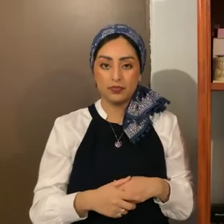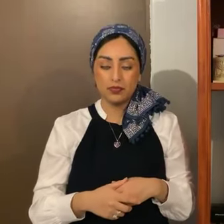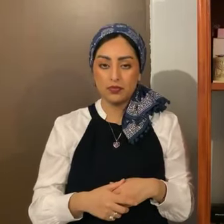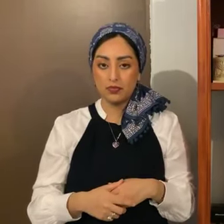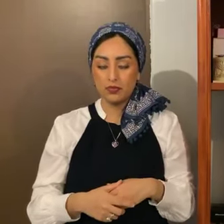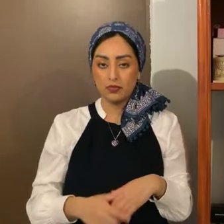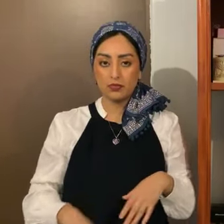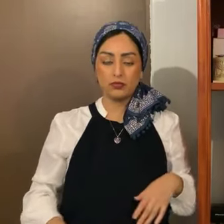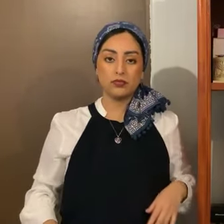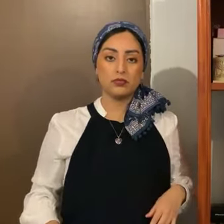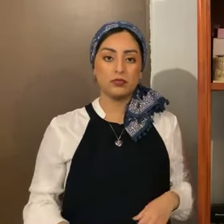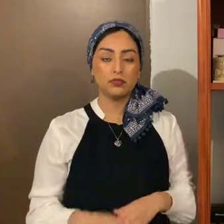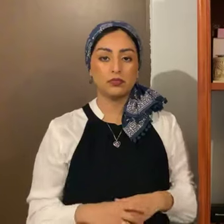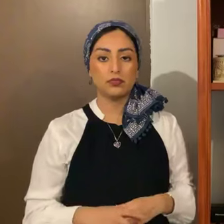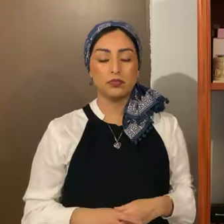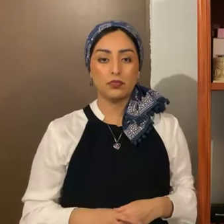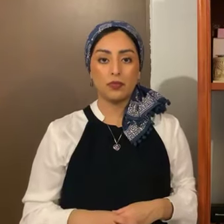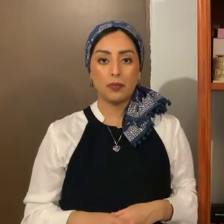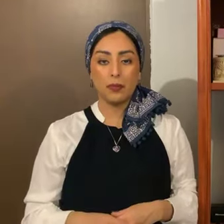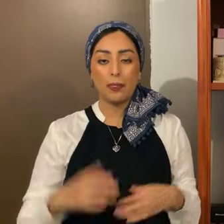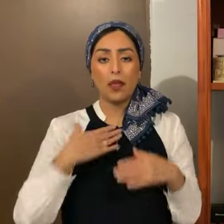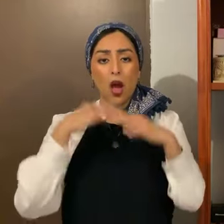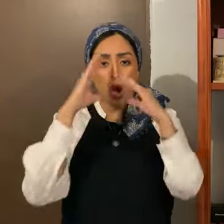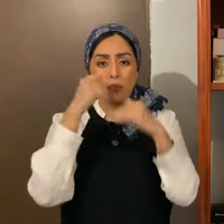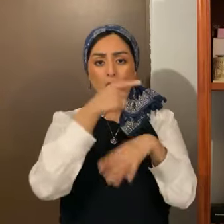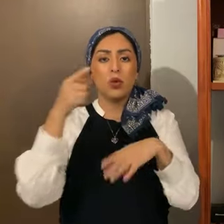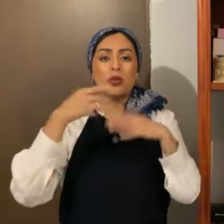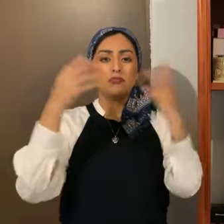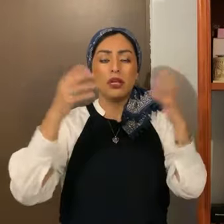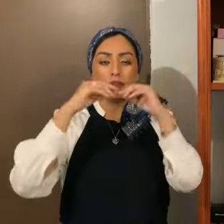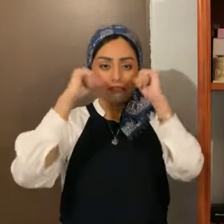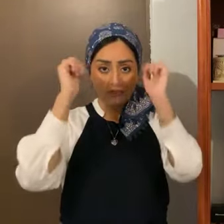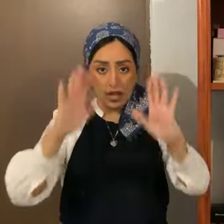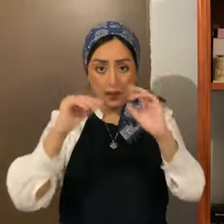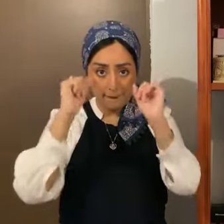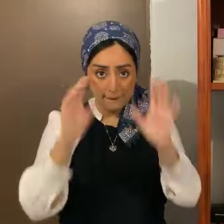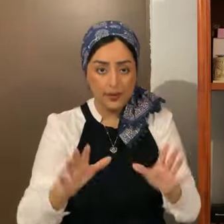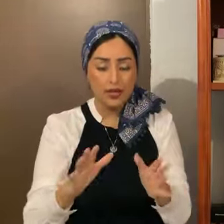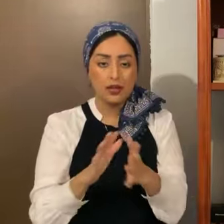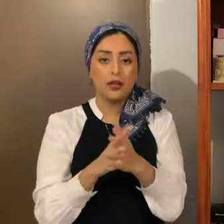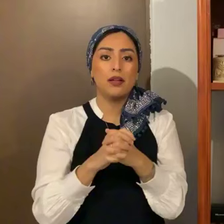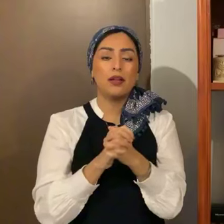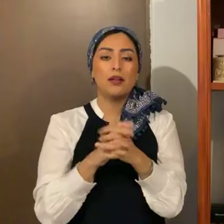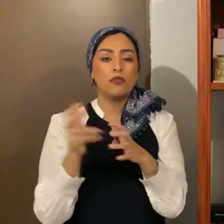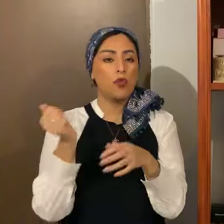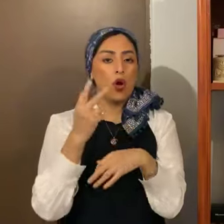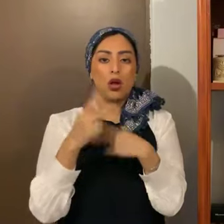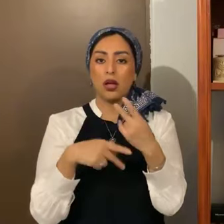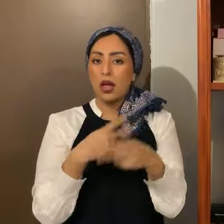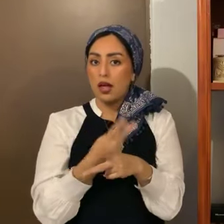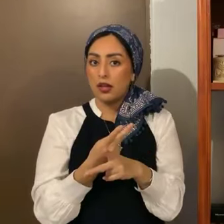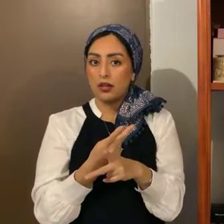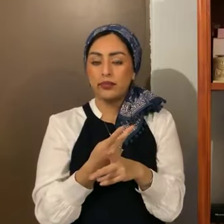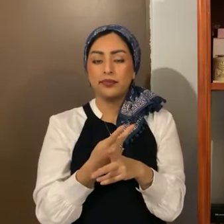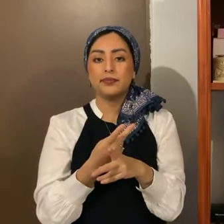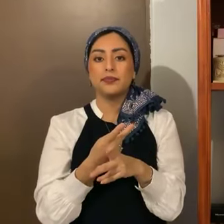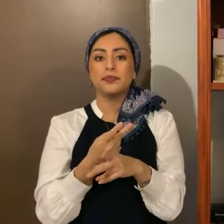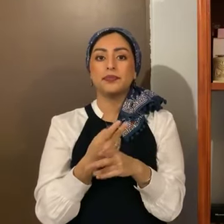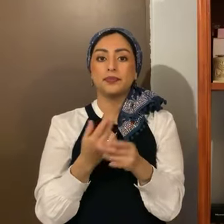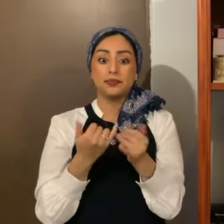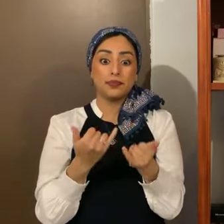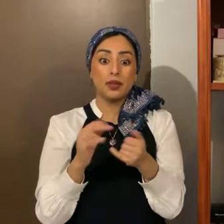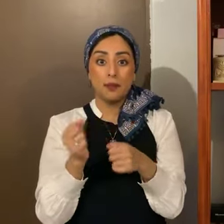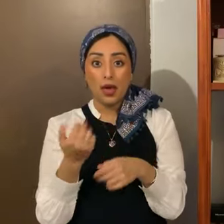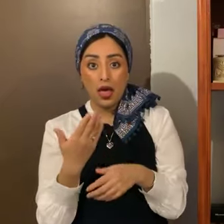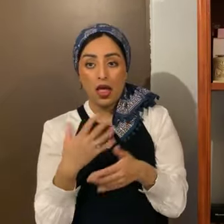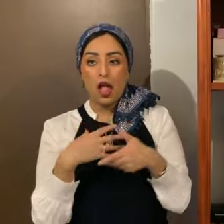leer en el Salmo 1. Yo te deseo mucha bendición y prosperidad de todo tipo en Shabbat